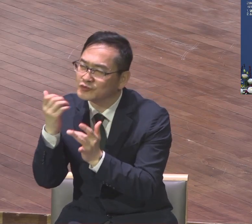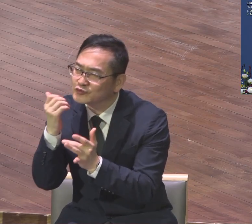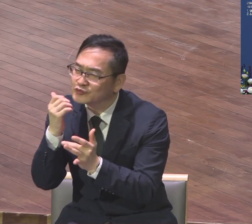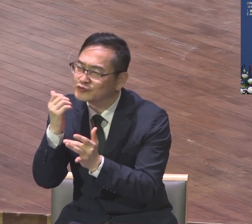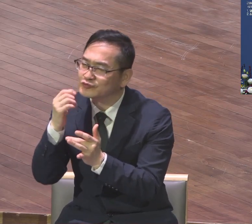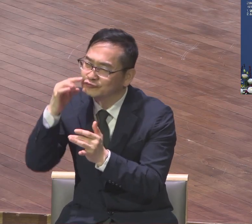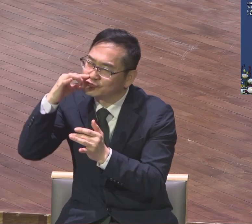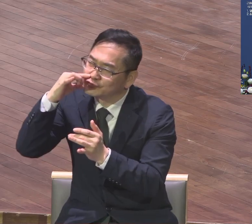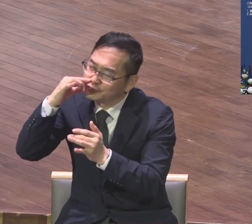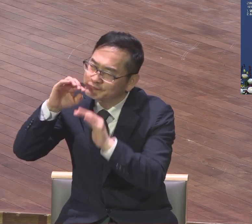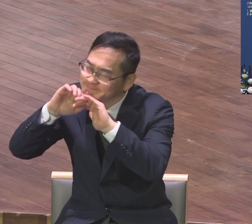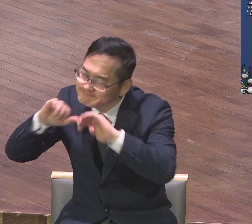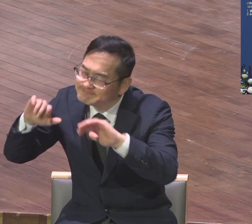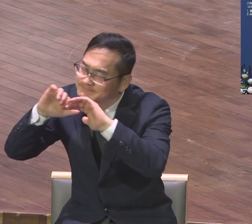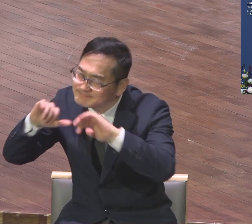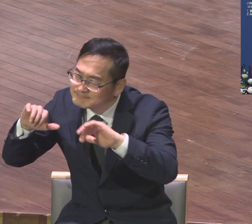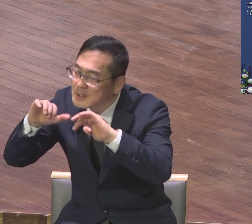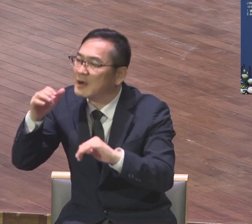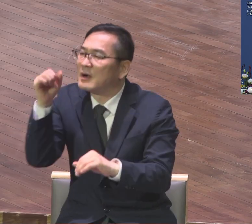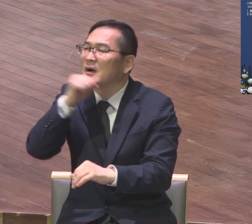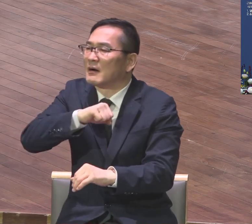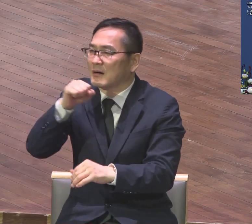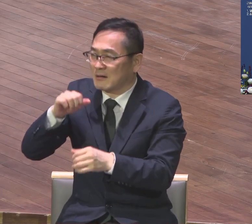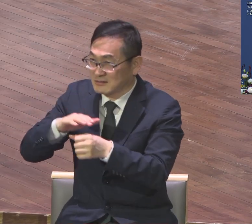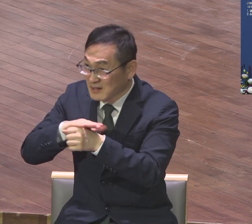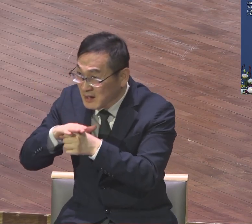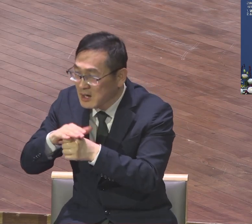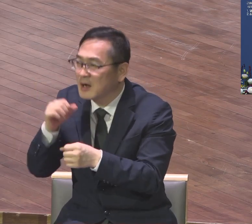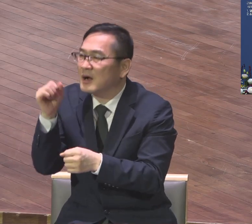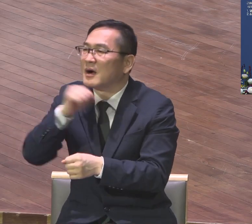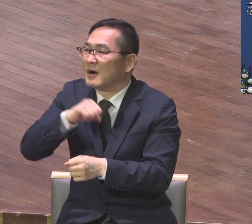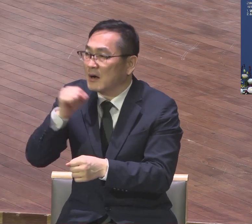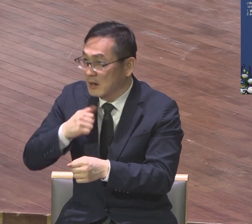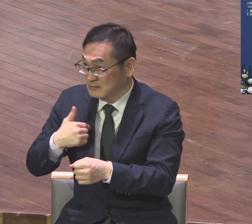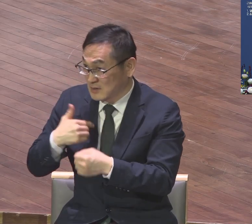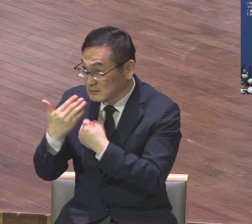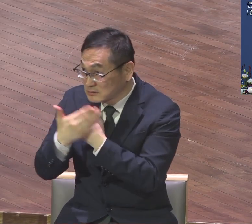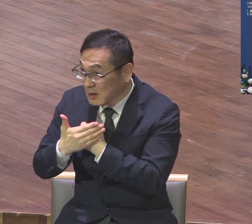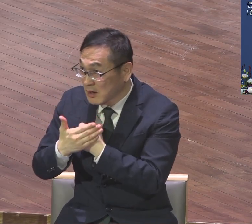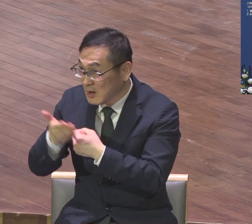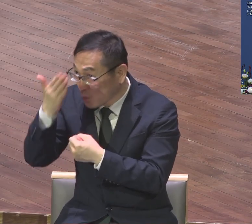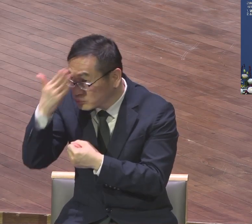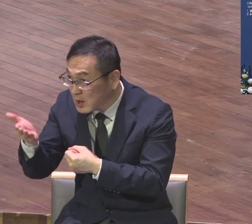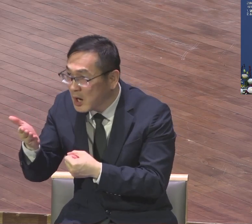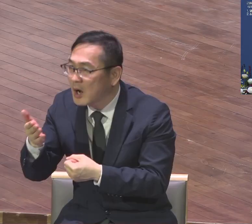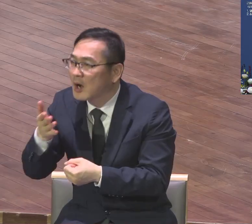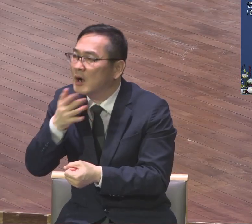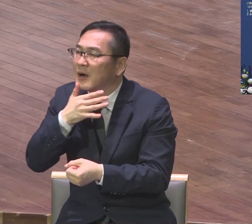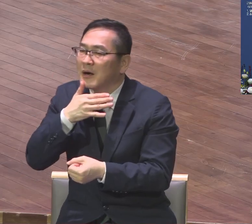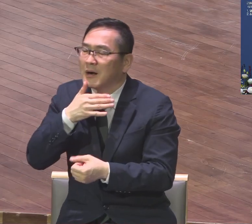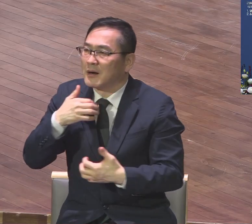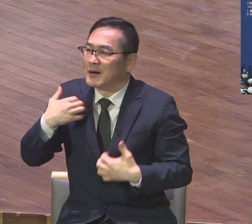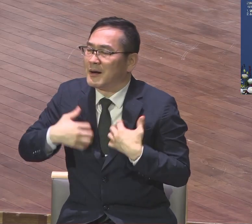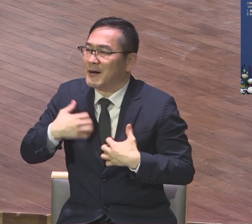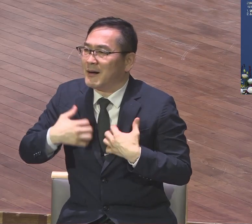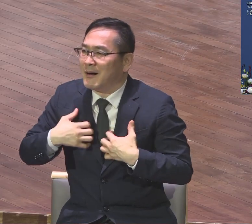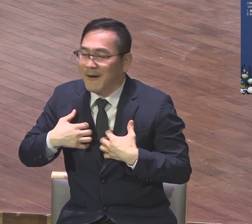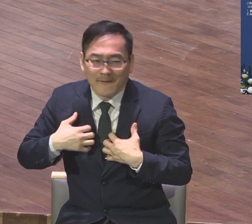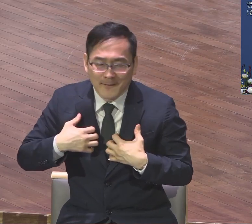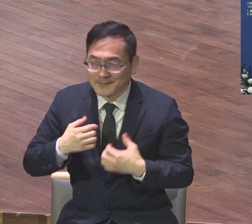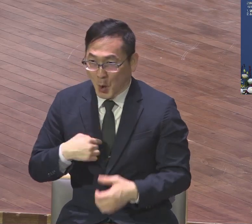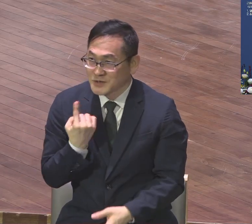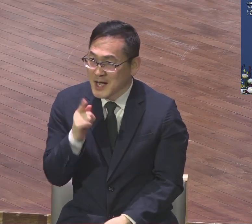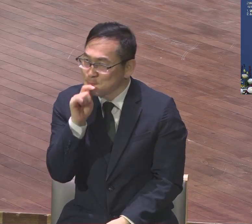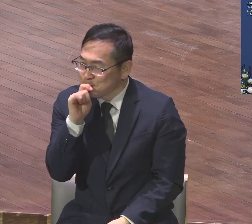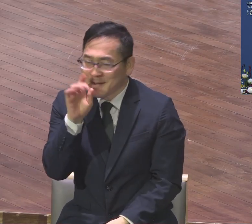받은 은혜, 내가 받은 사랑을 누구에게 말하고 싶어지는, 그러면 누구에게 내가 이 사랑을, 이